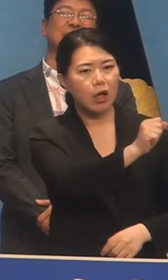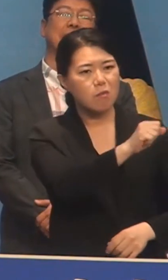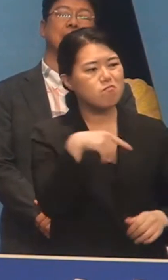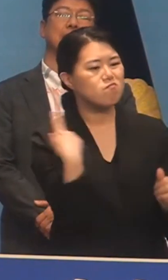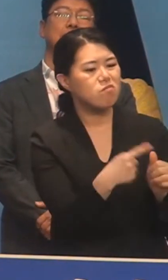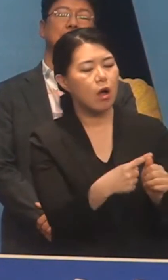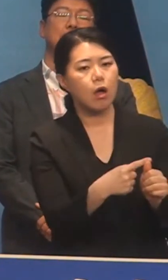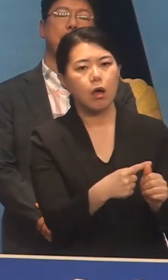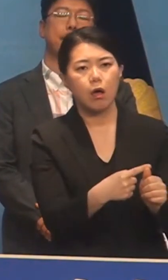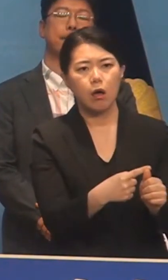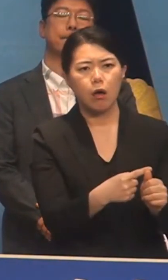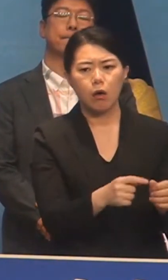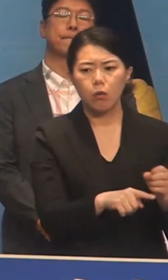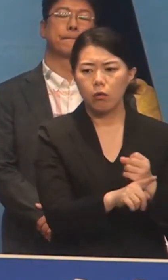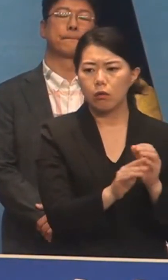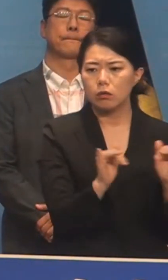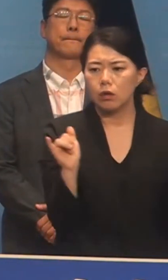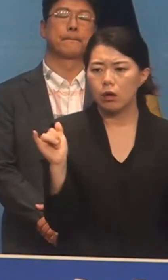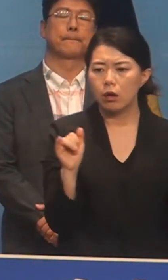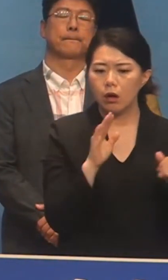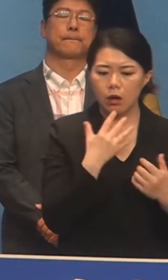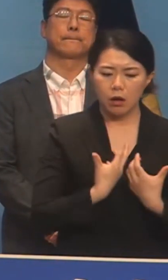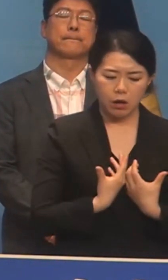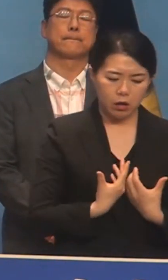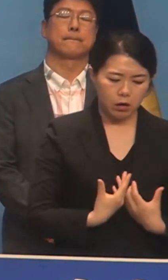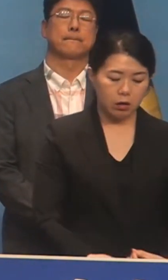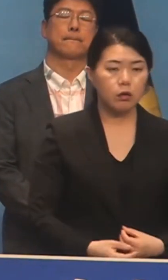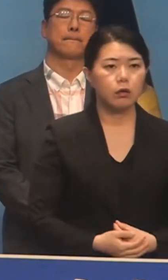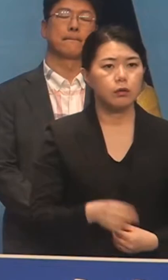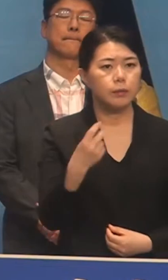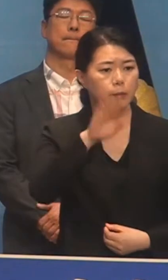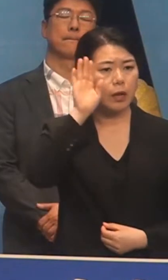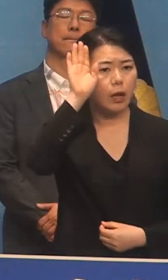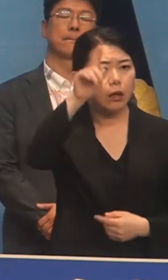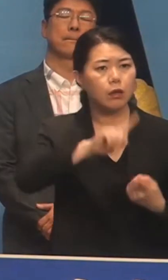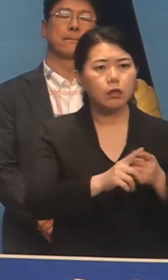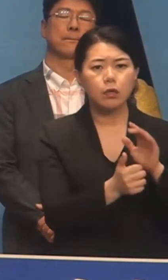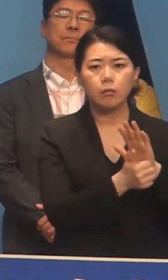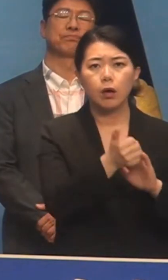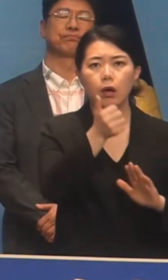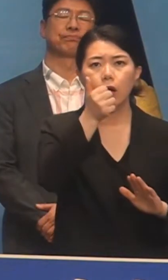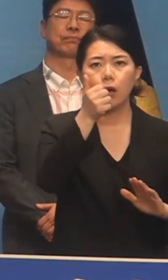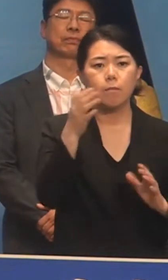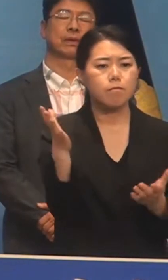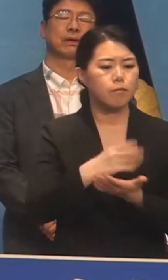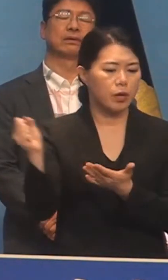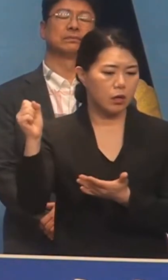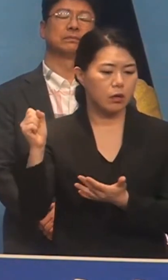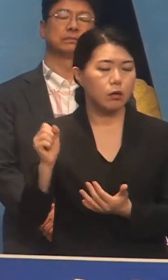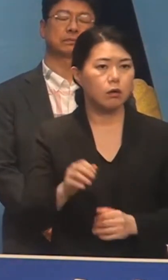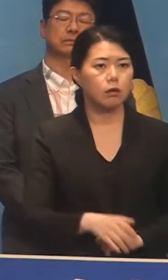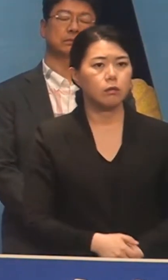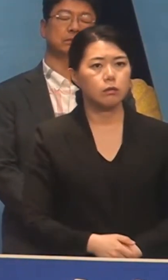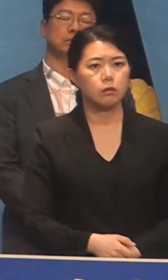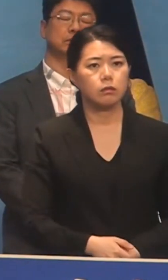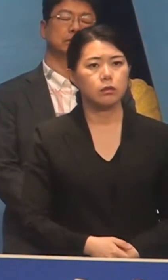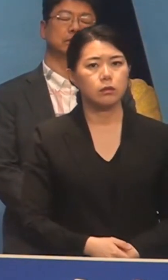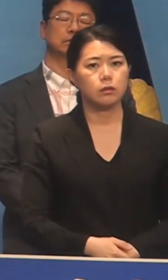폄하는 과학자들을 좌절하게 했고 미래에 대한 희망을 앗아갔습니다.